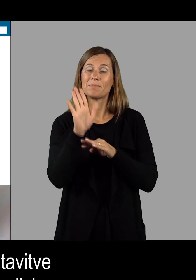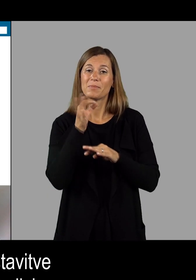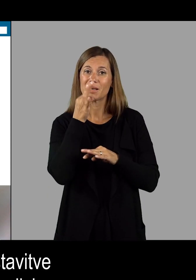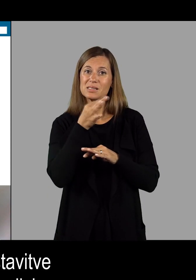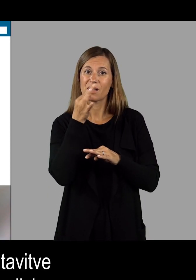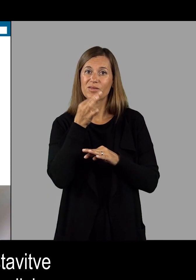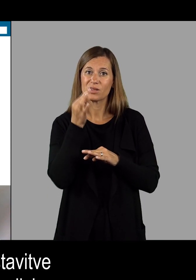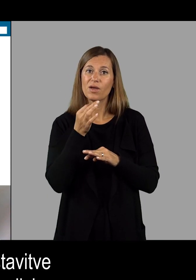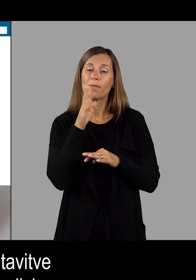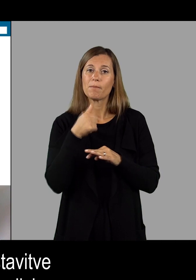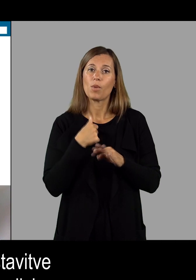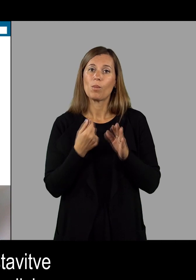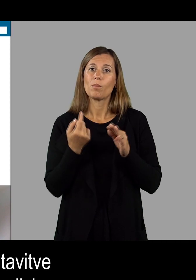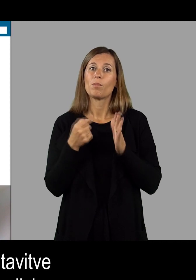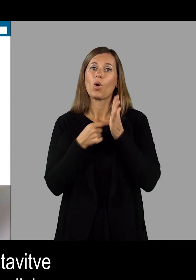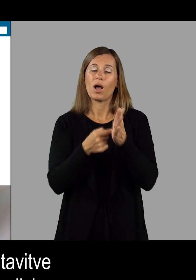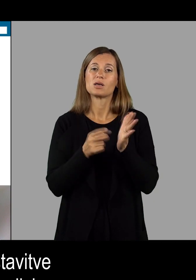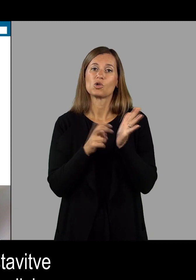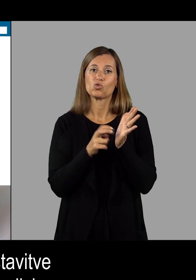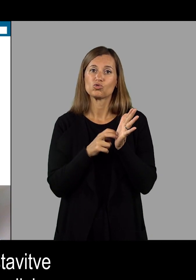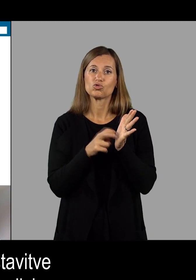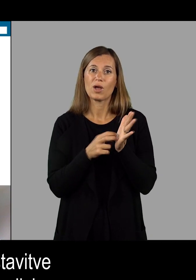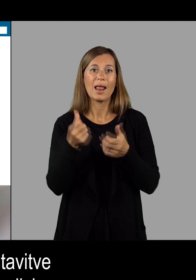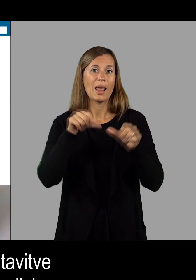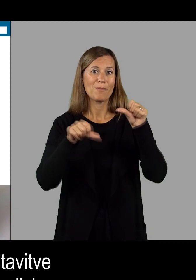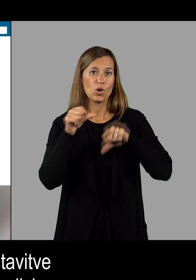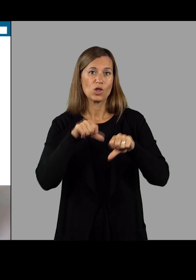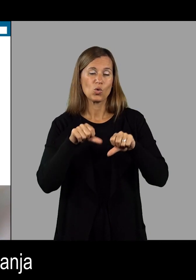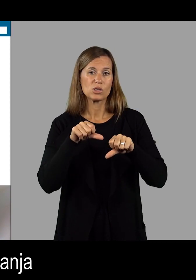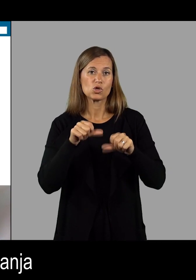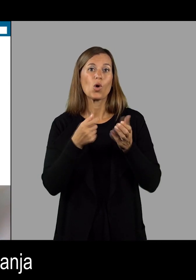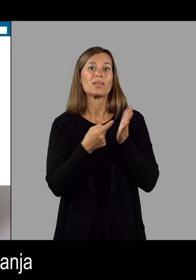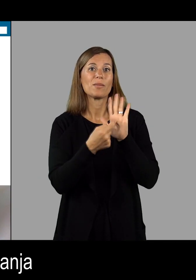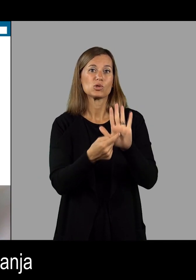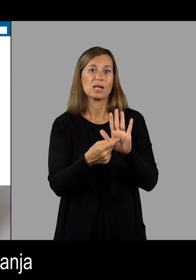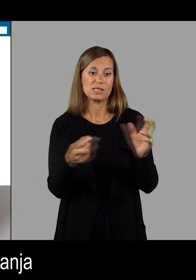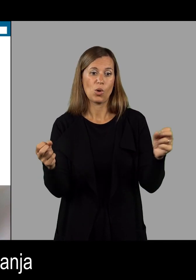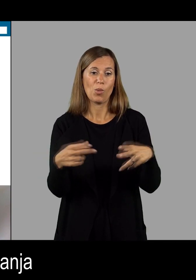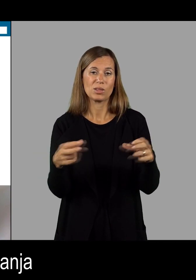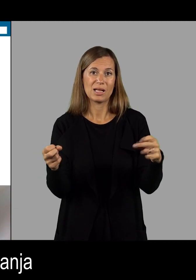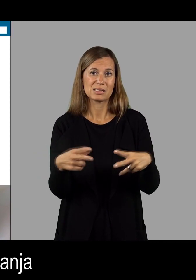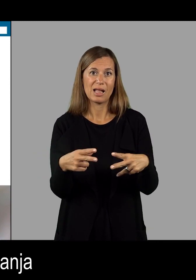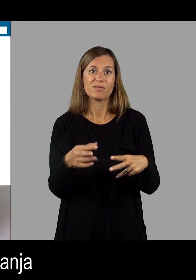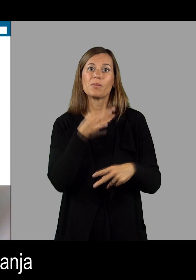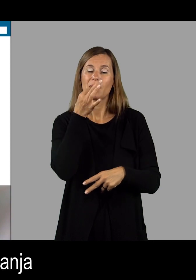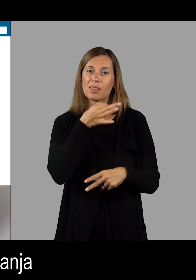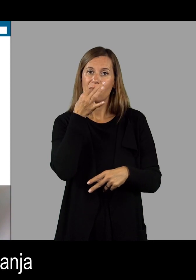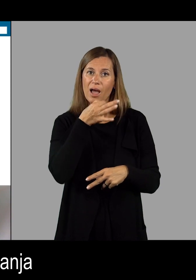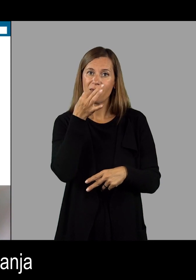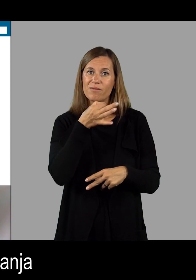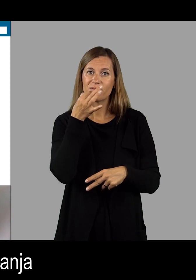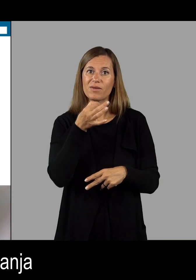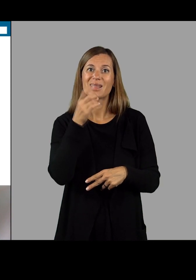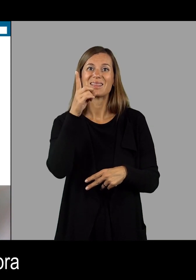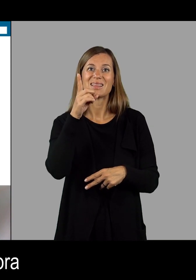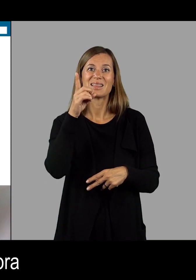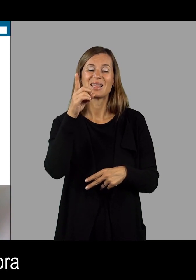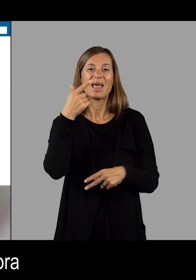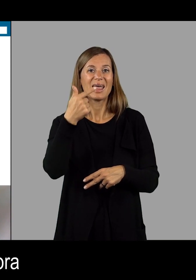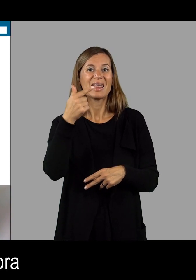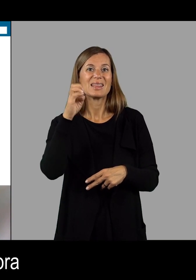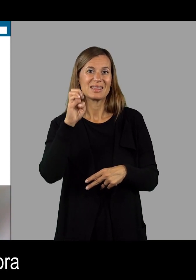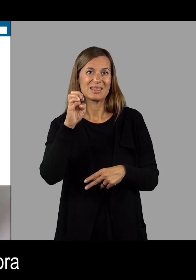vam bom pokazal še laboratorijsko demonstracijo podnaslavljanja predavanj TEDx,